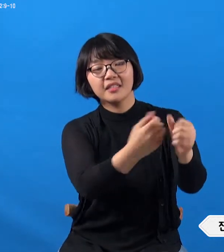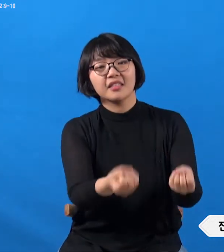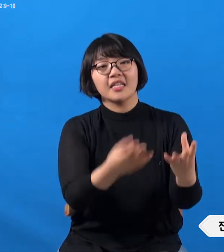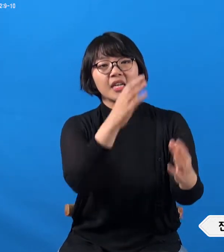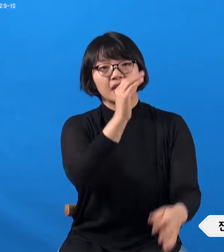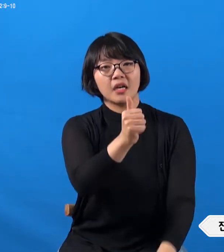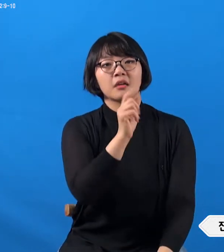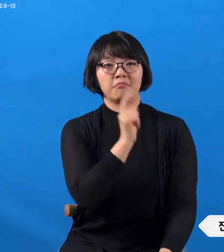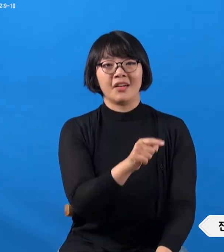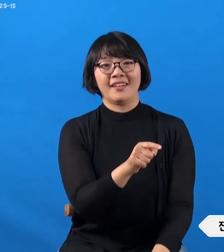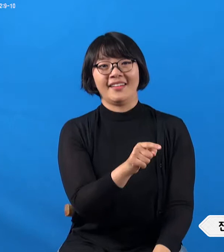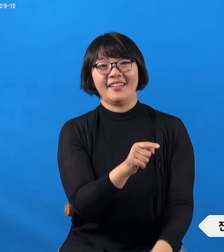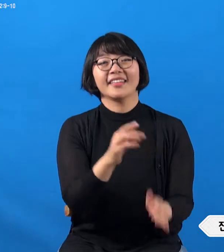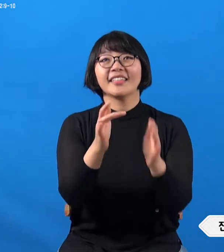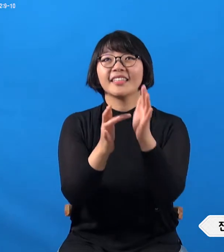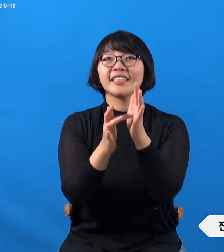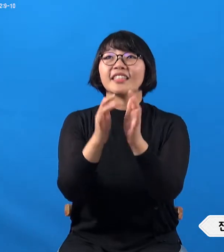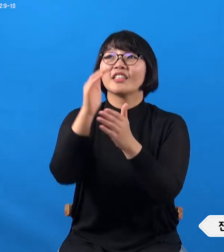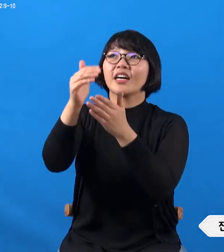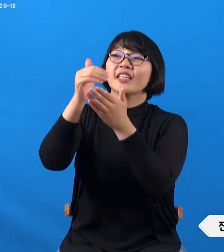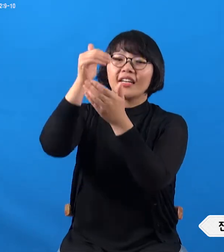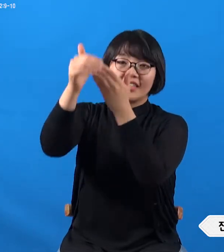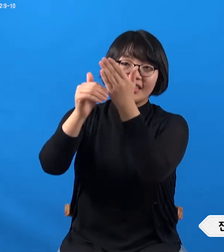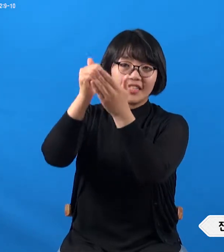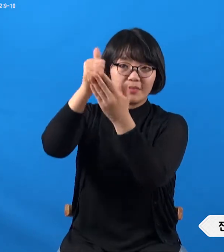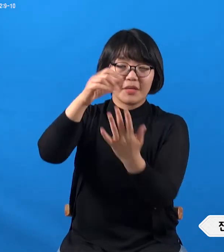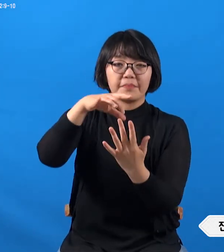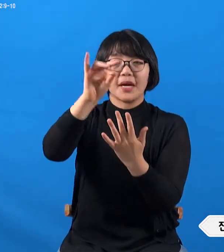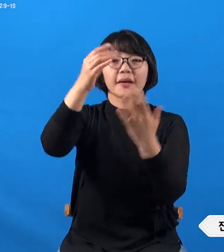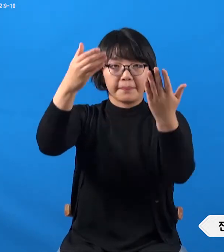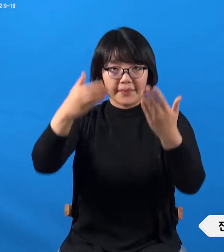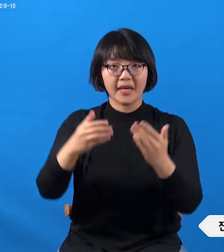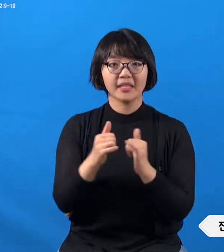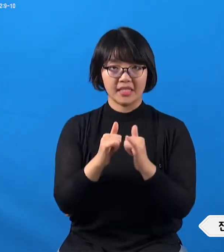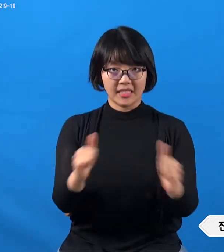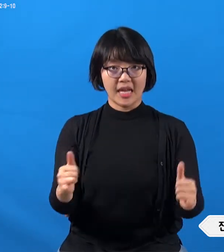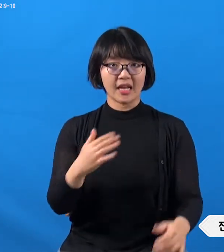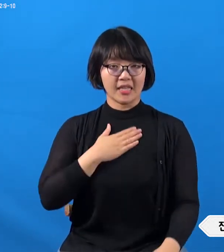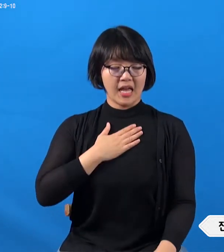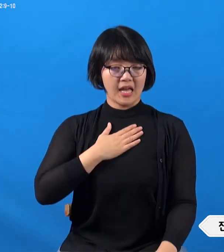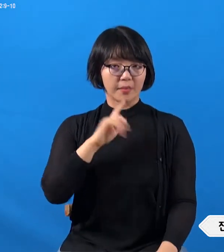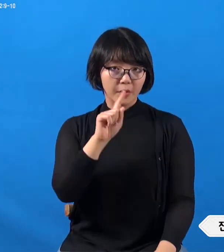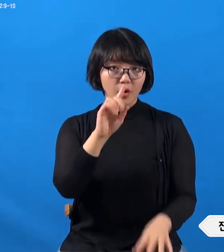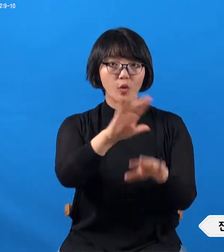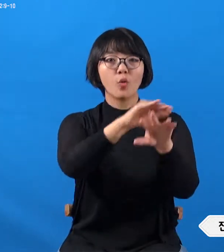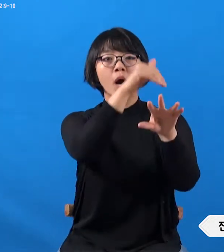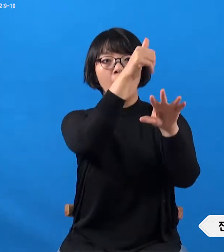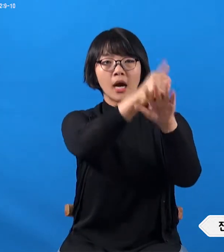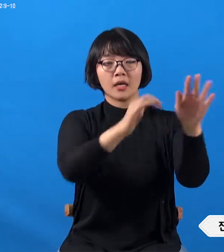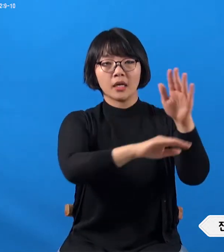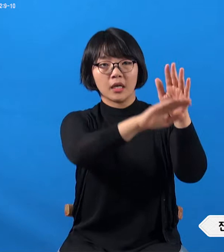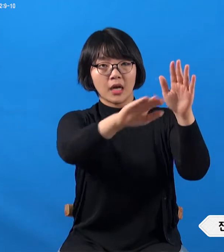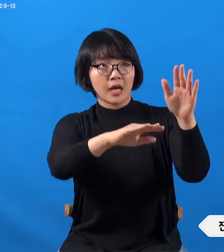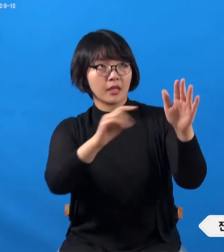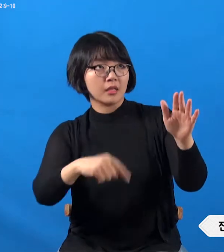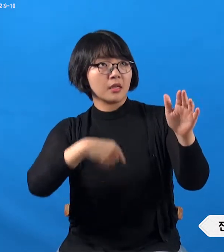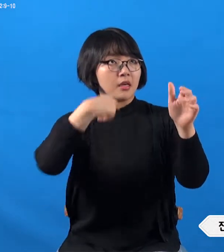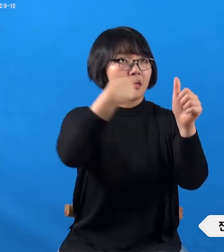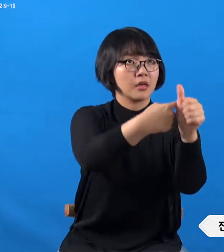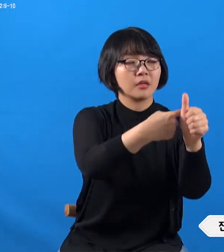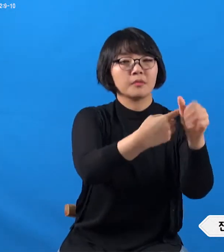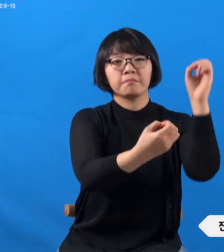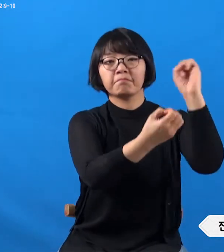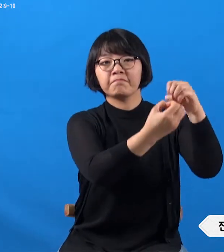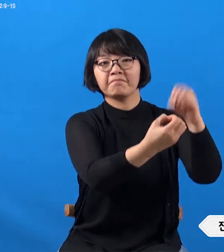제사장들이라고 말씀하시며 주님의 선택된 자들, 왕의 라인의 킹덤 함께하는